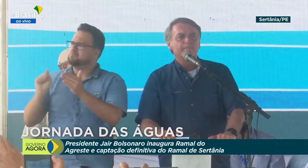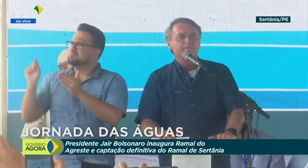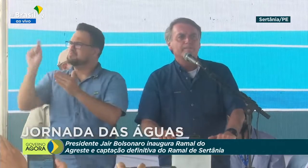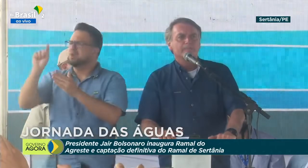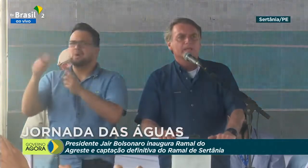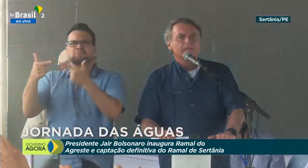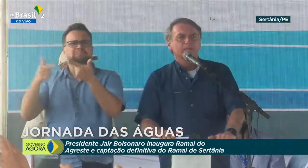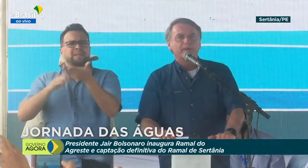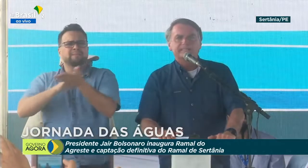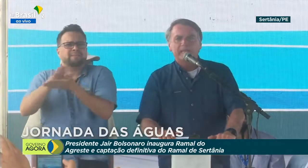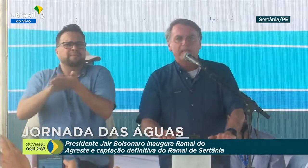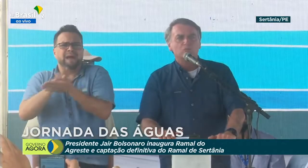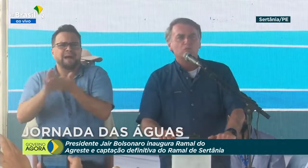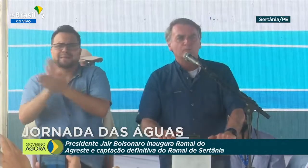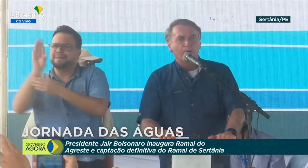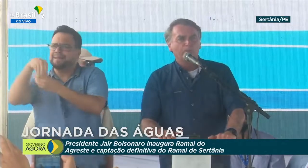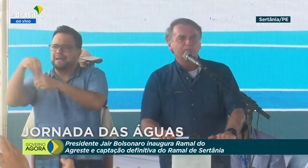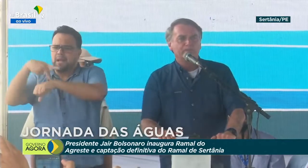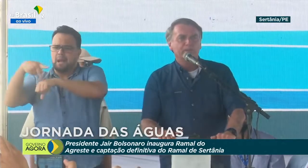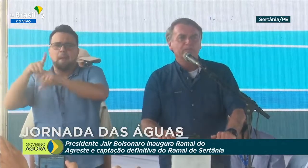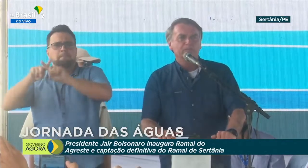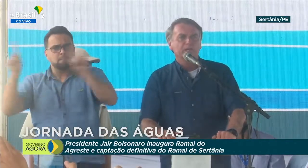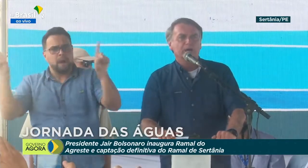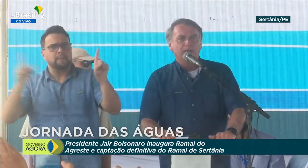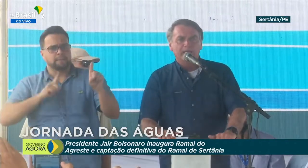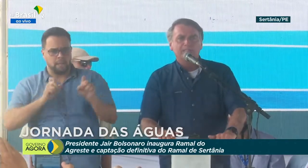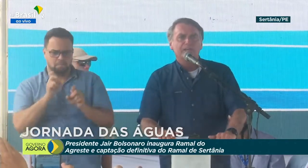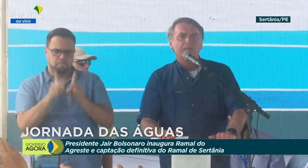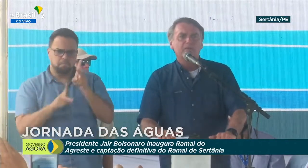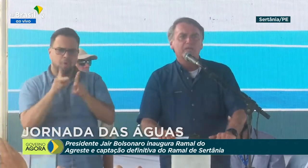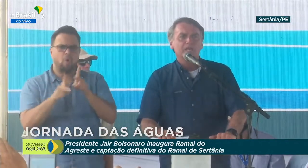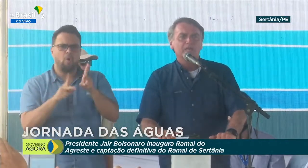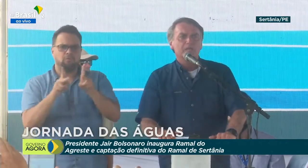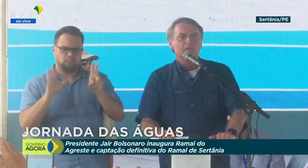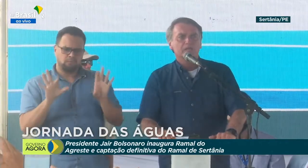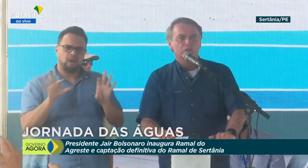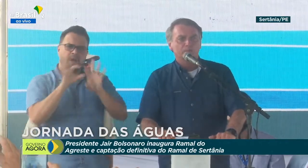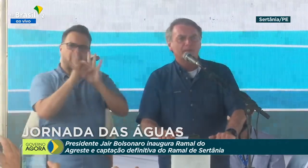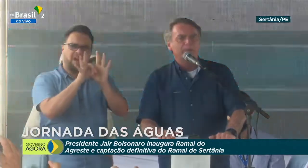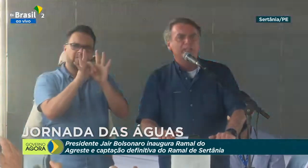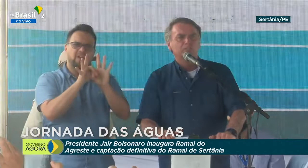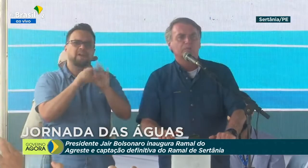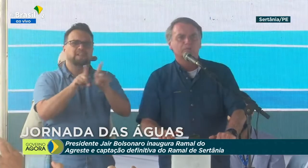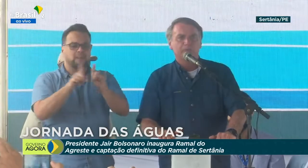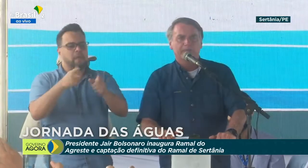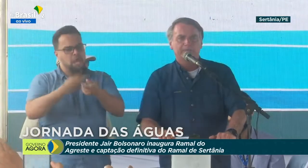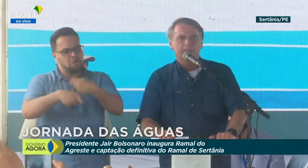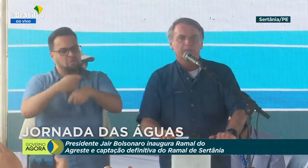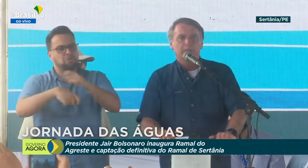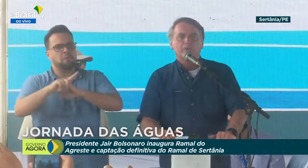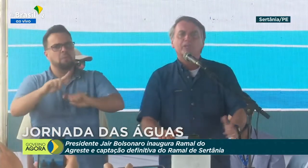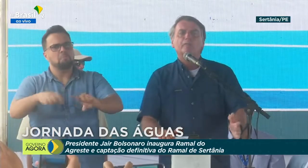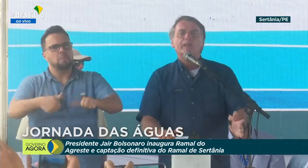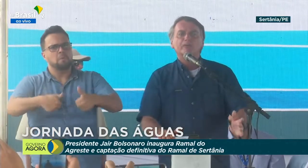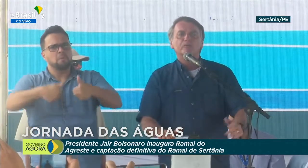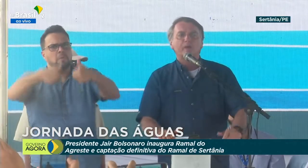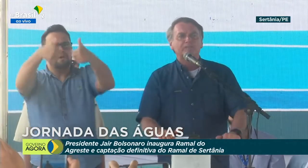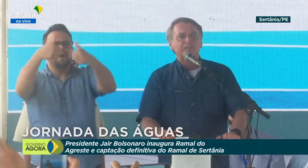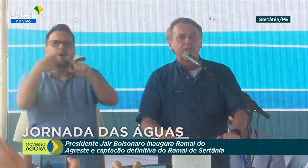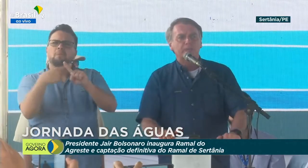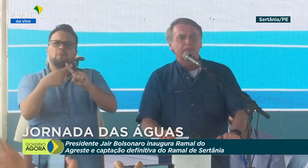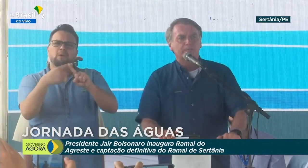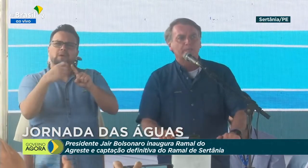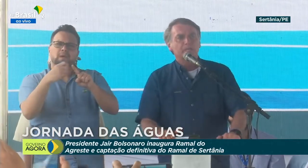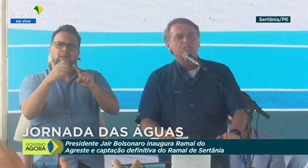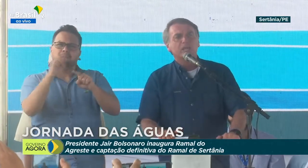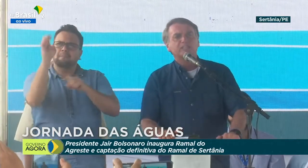tem, mas tem um povo vivendo, além de harmonia, economicamente muito bem. Porque o Brasil não pode